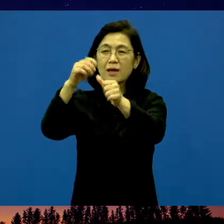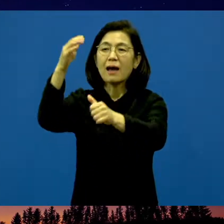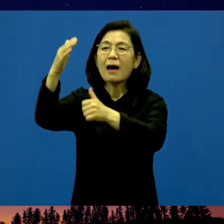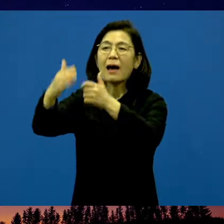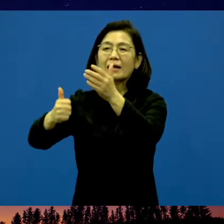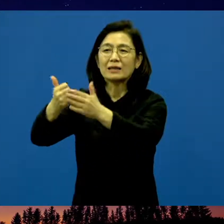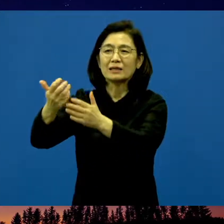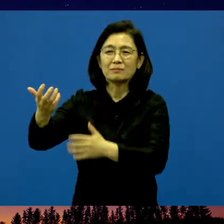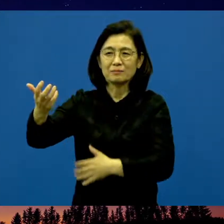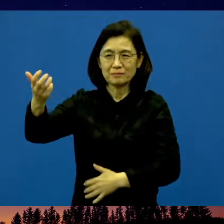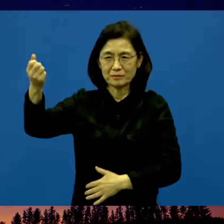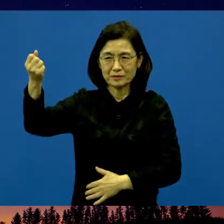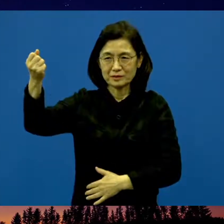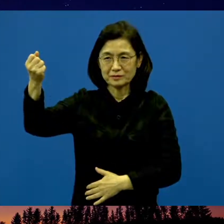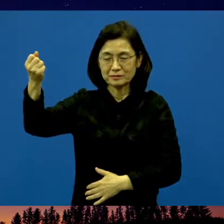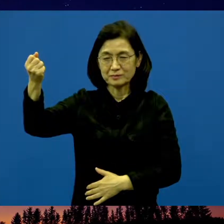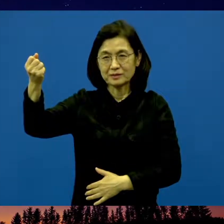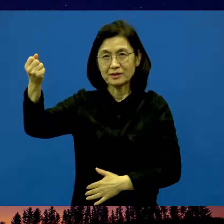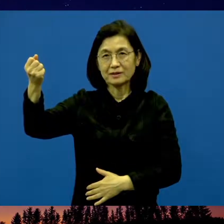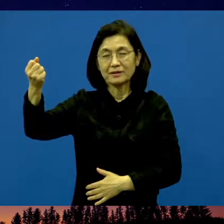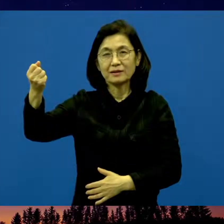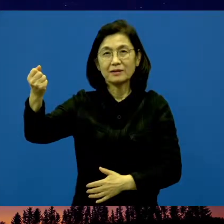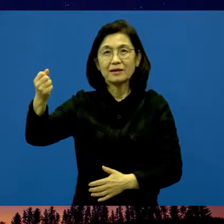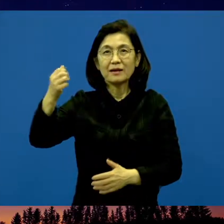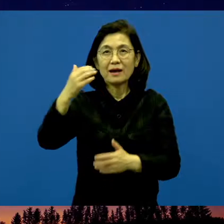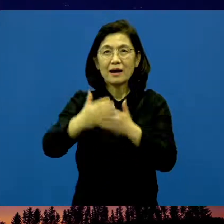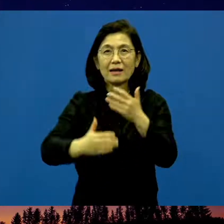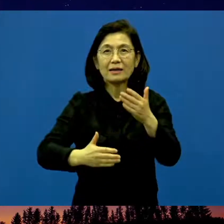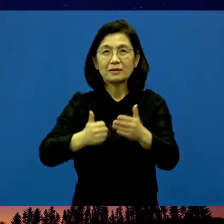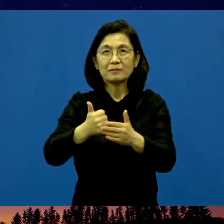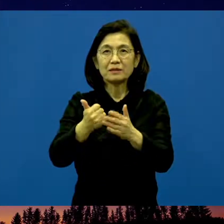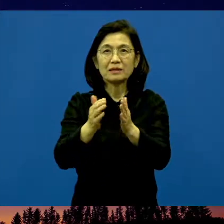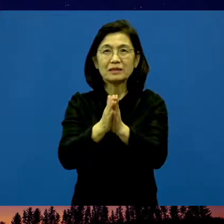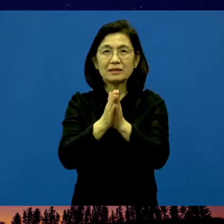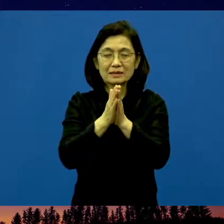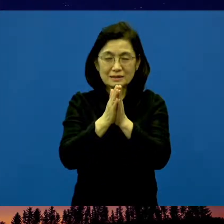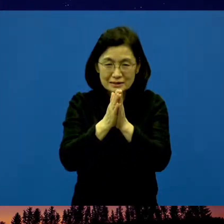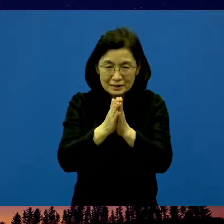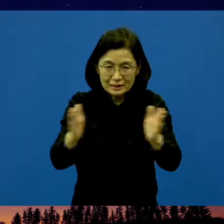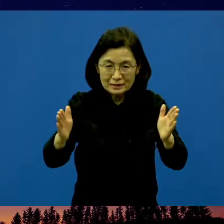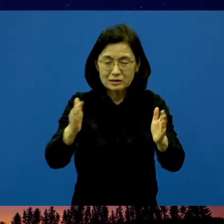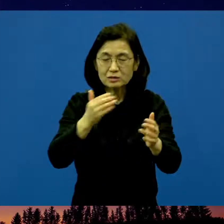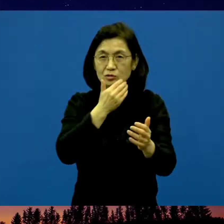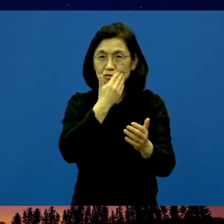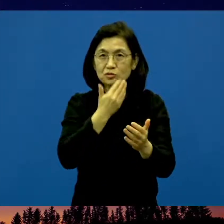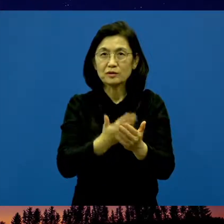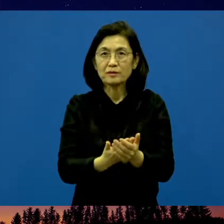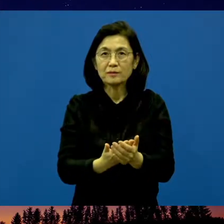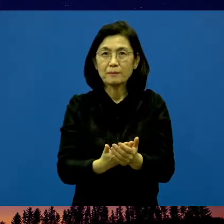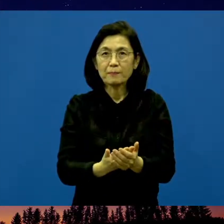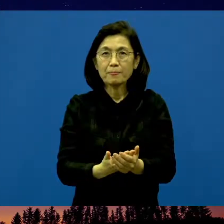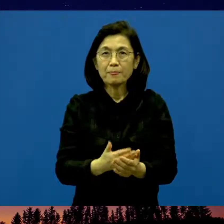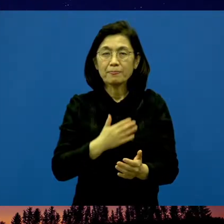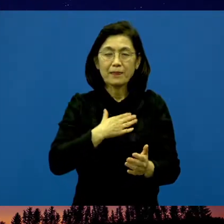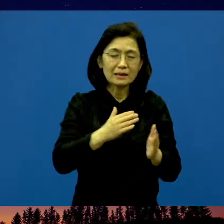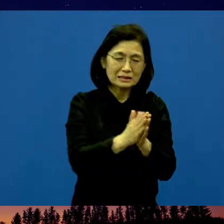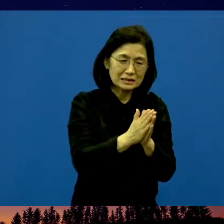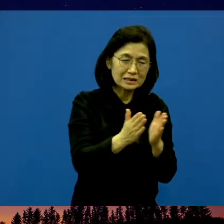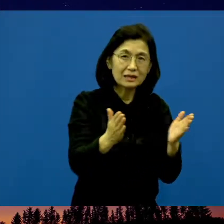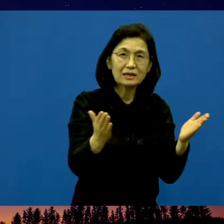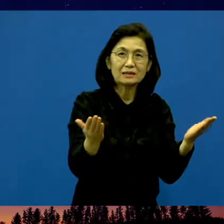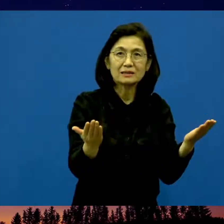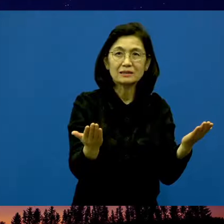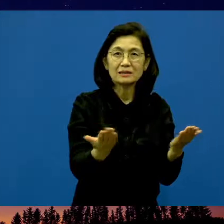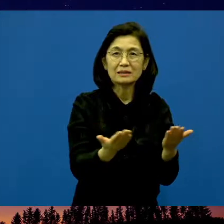우리의 삶의 모든 주권도 하나님이십니다. 하나님이 시작하신 일이 중요해요. 우리가 시작하는 일은 그저